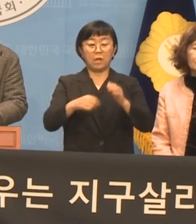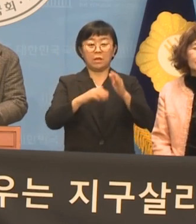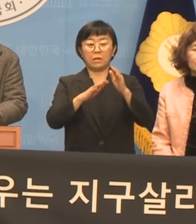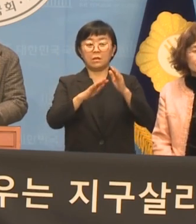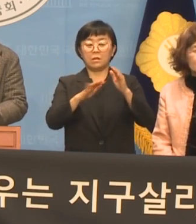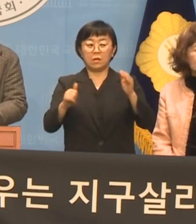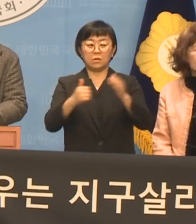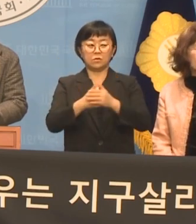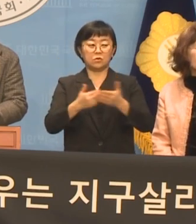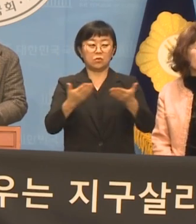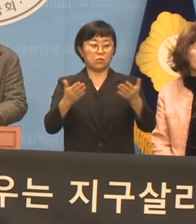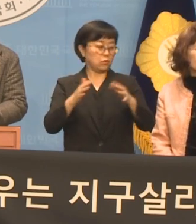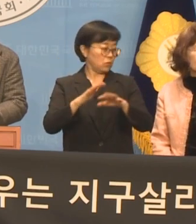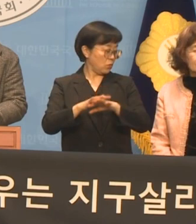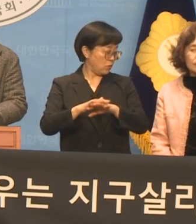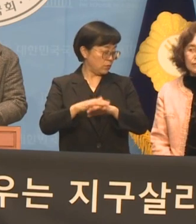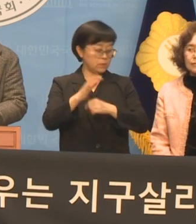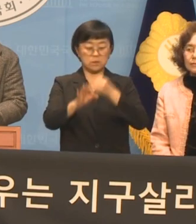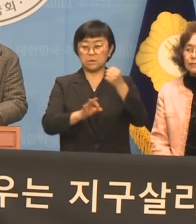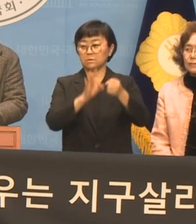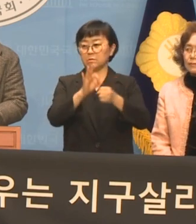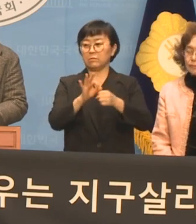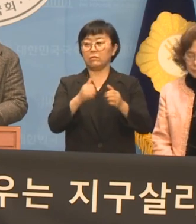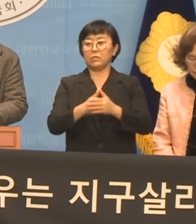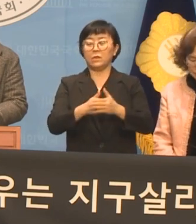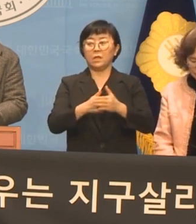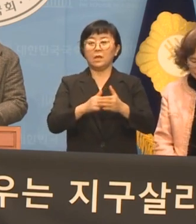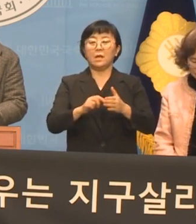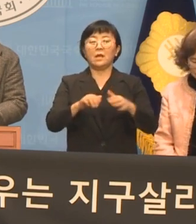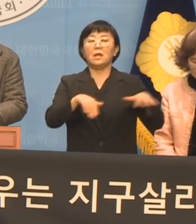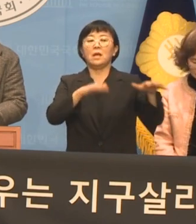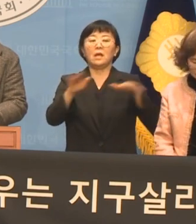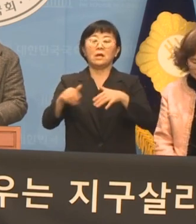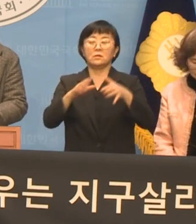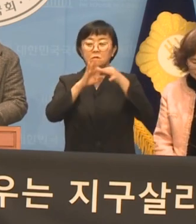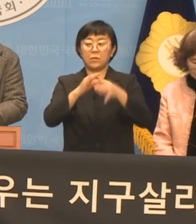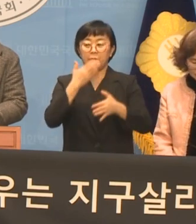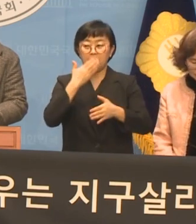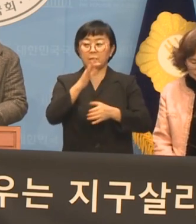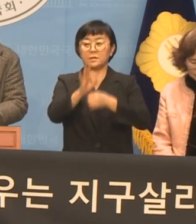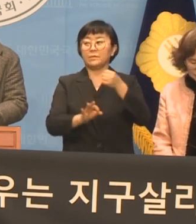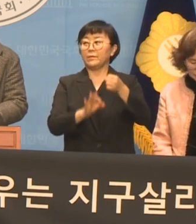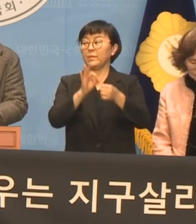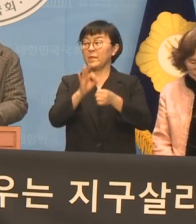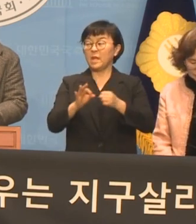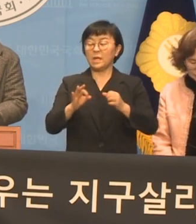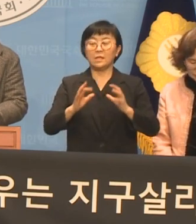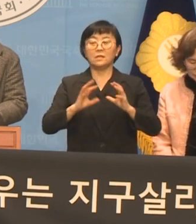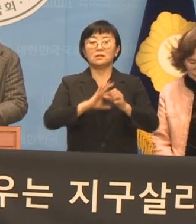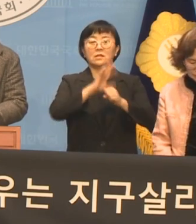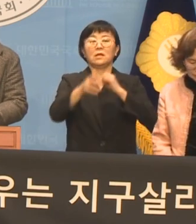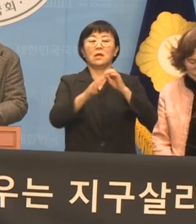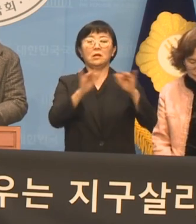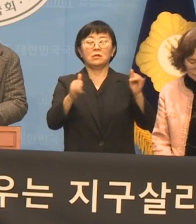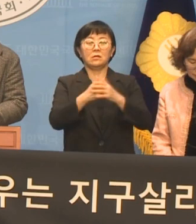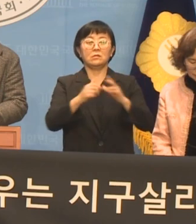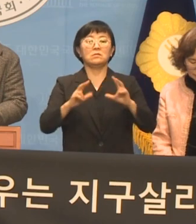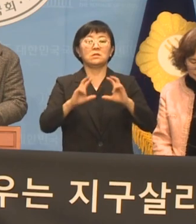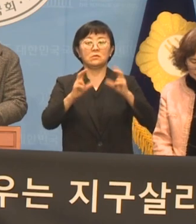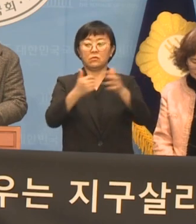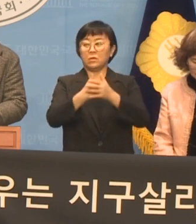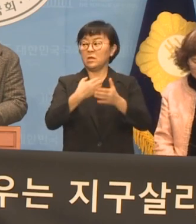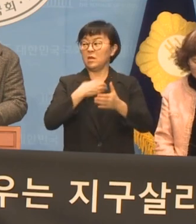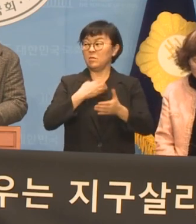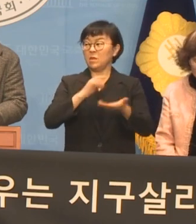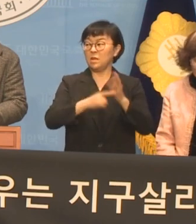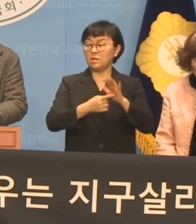유엔가정농업 10년, 유엔 생태보건 10년, 유엔 해양 지속 가능 10년 등 세계인들에게 지구의 위험을